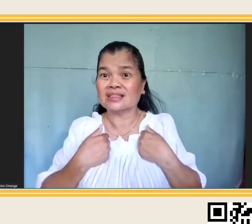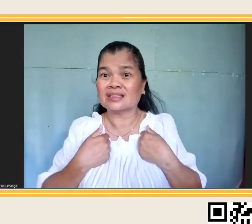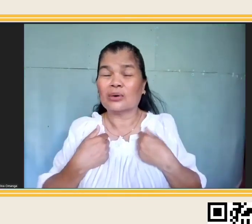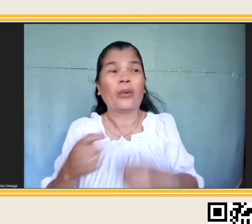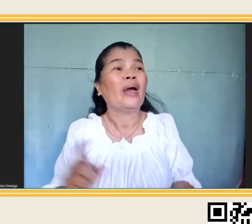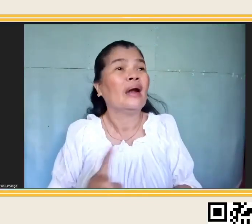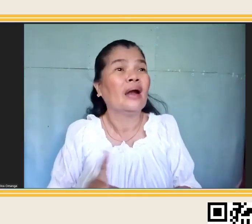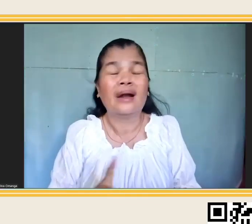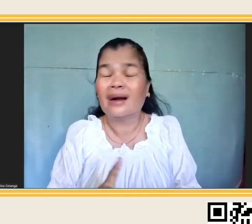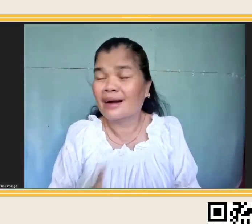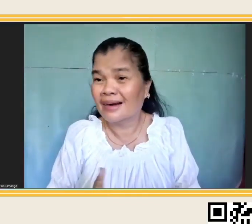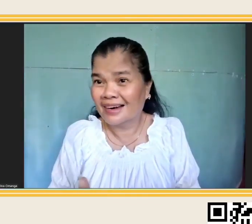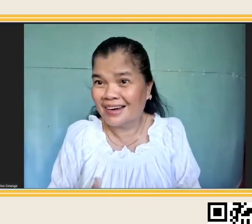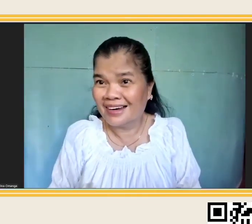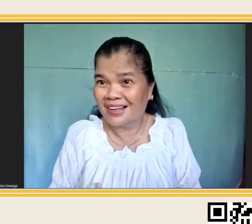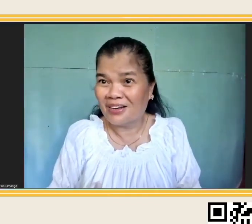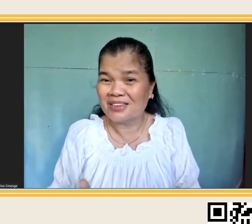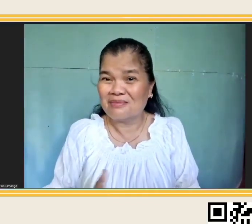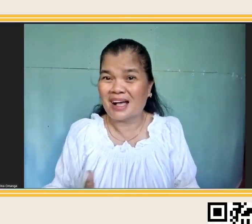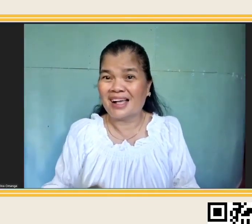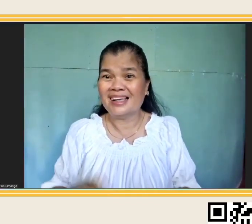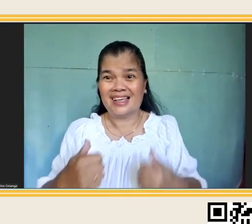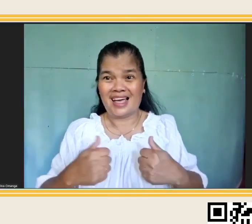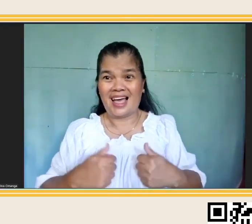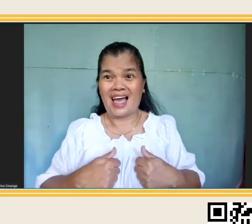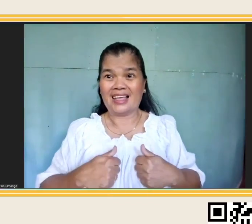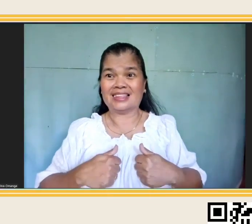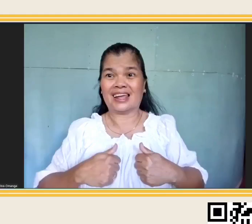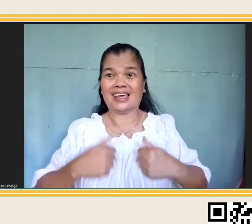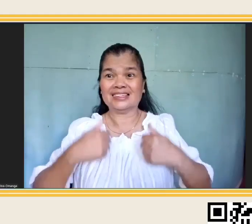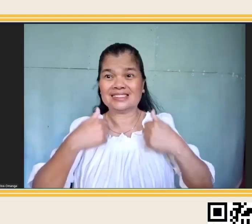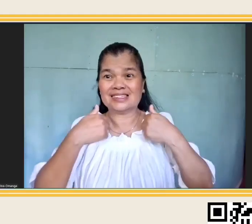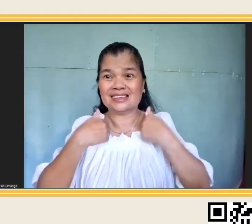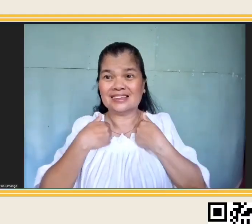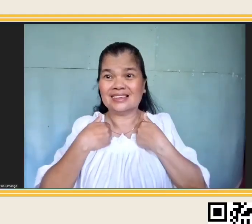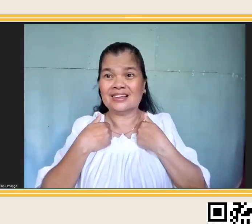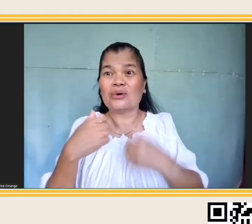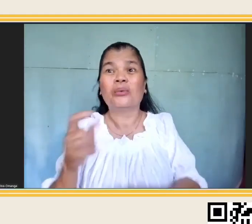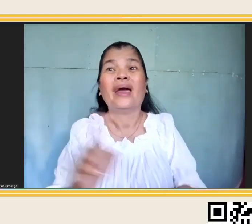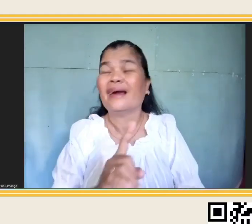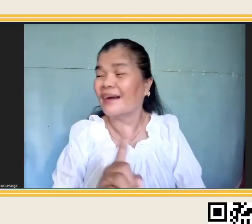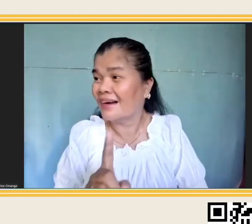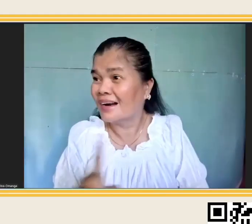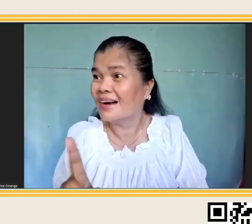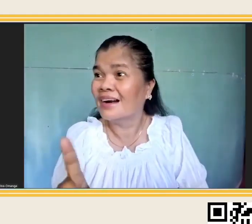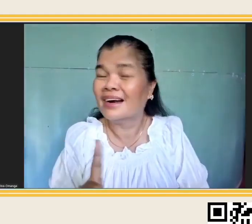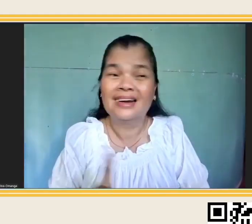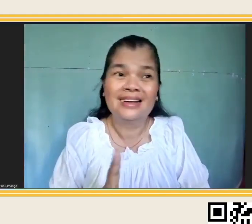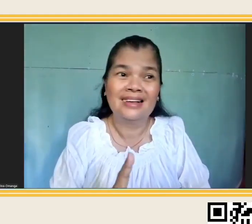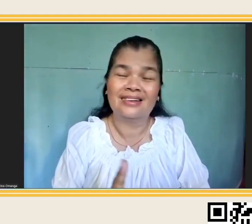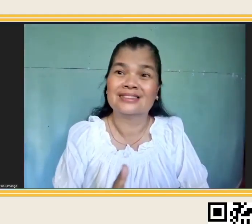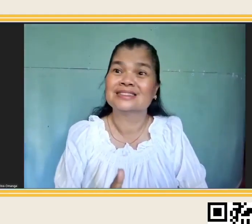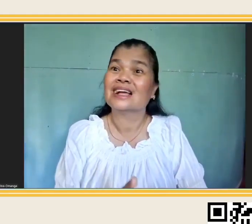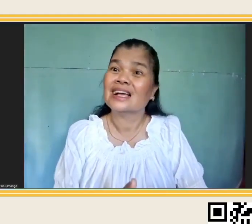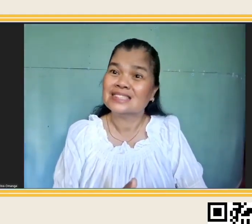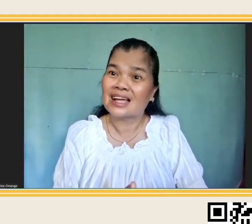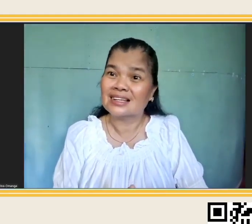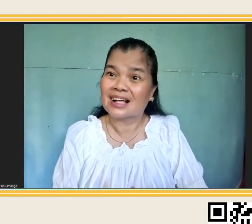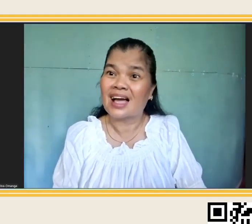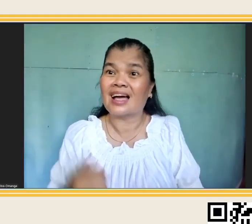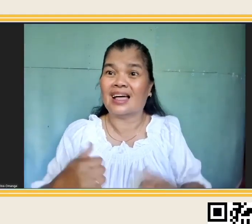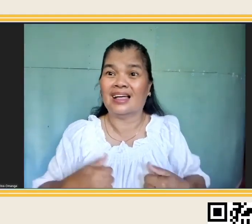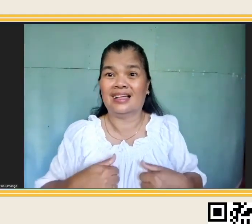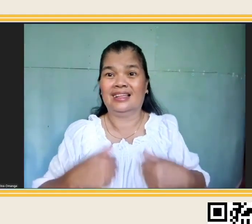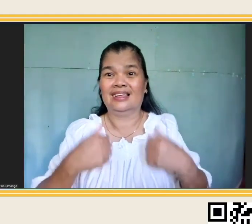Address, where? O, di ba? Address, where? Taga